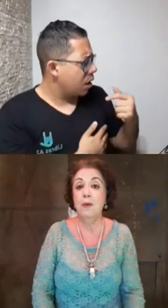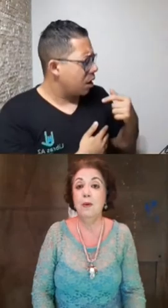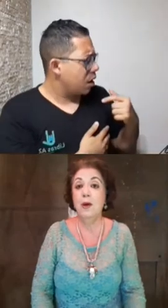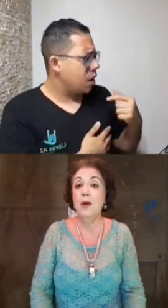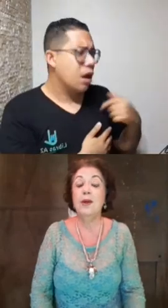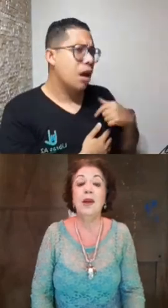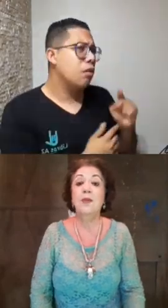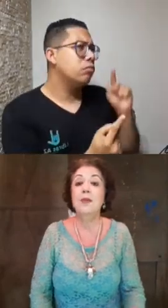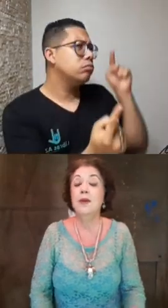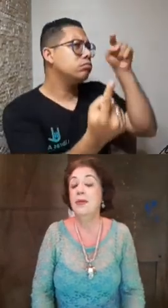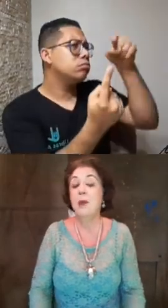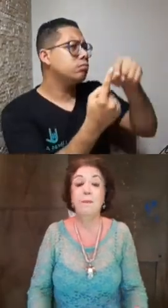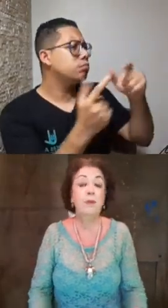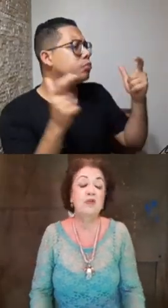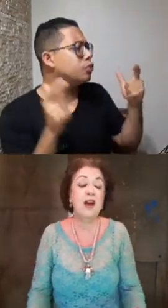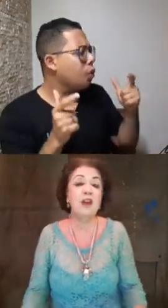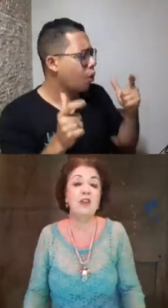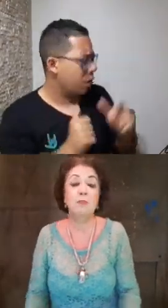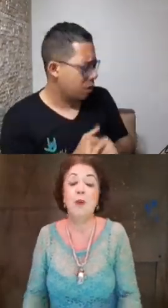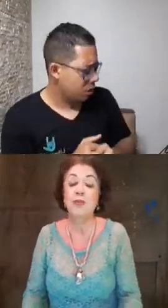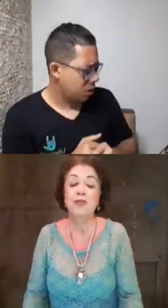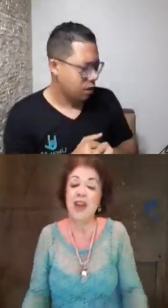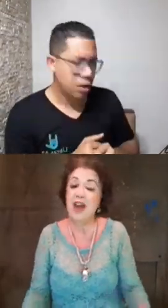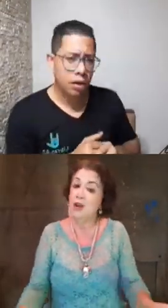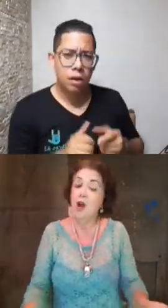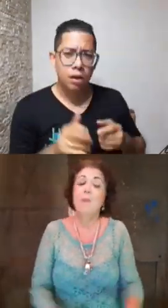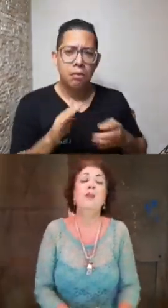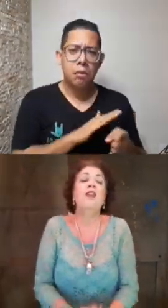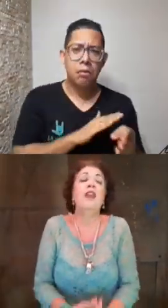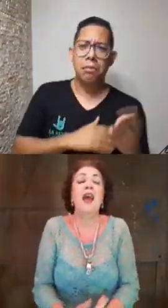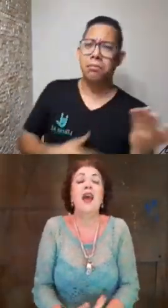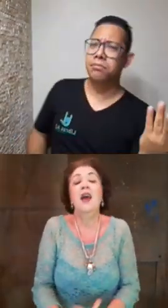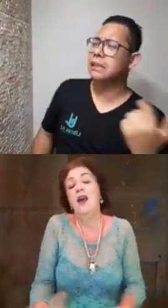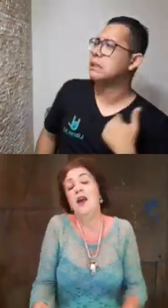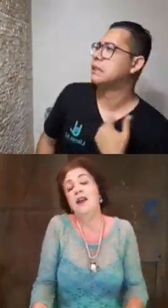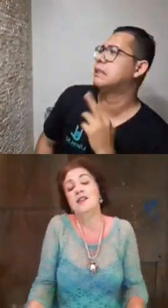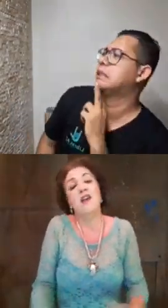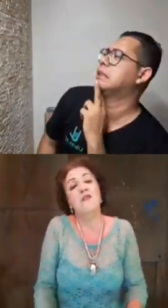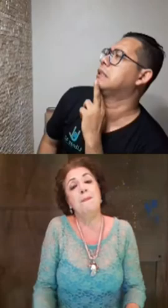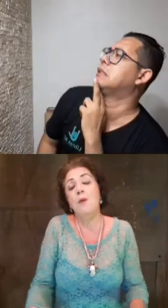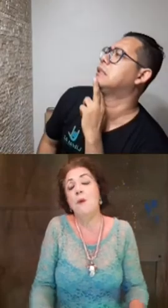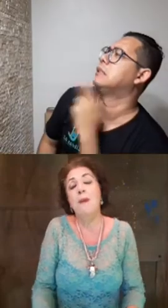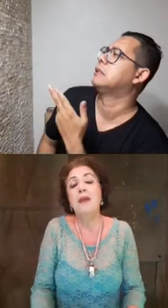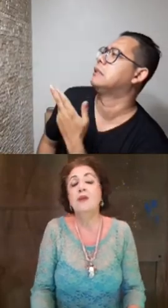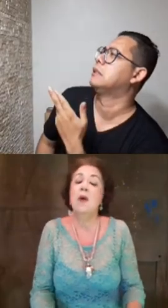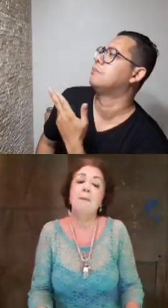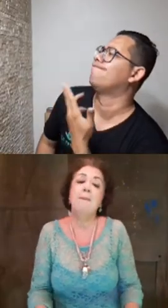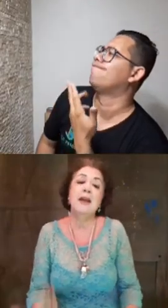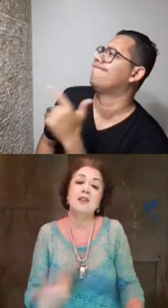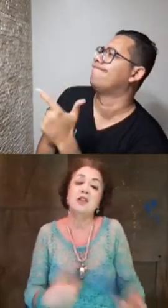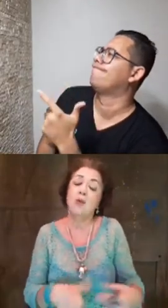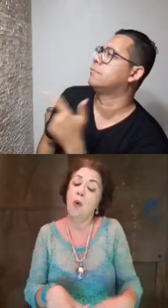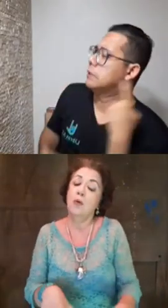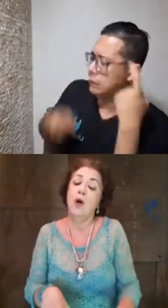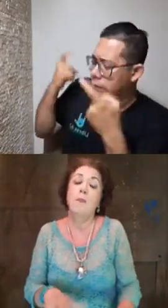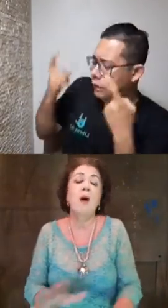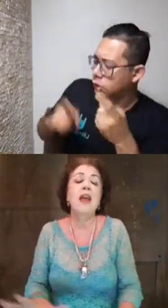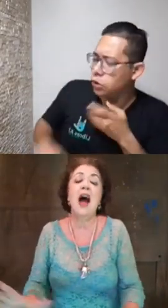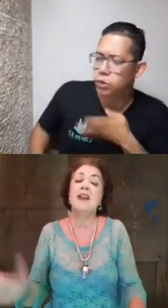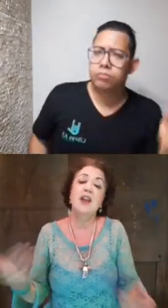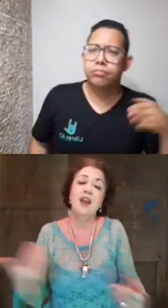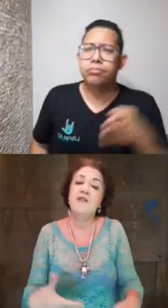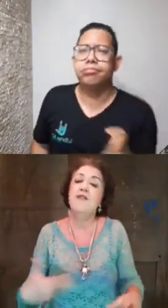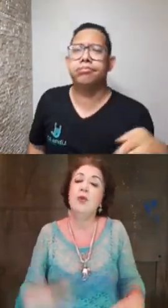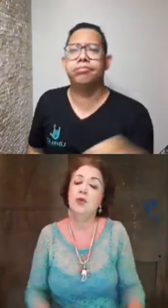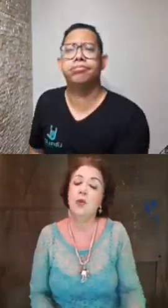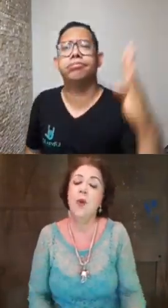respondeu que não podia responder porque ele estava preocupado apenas com